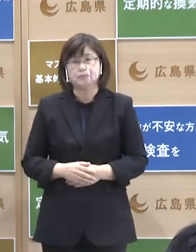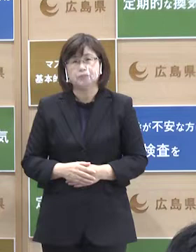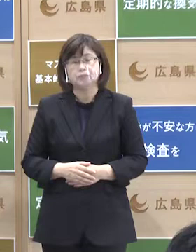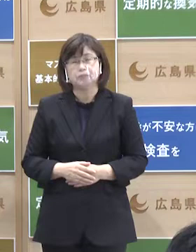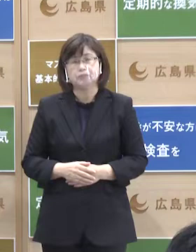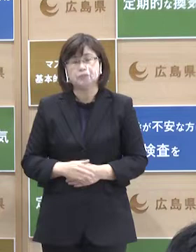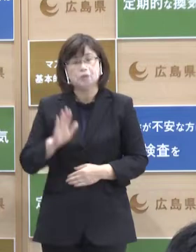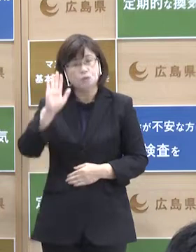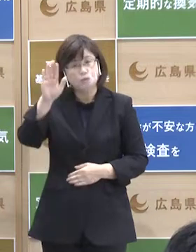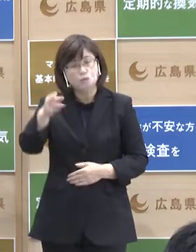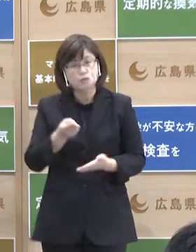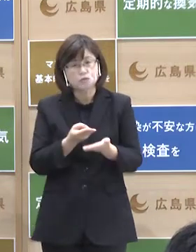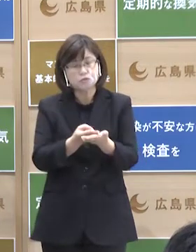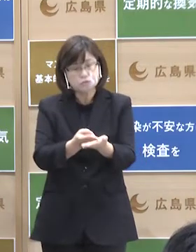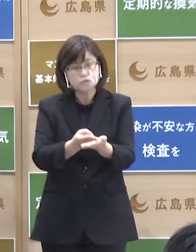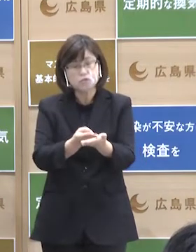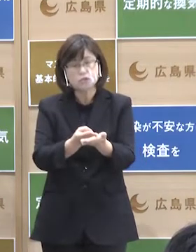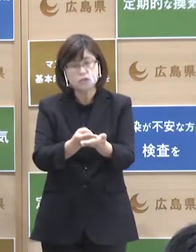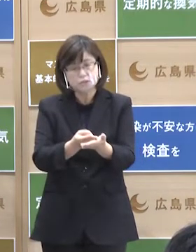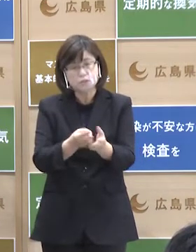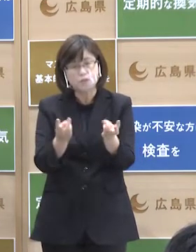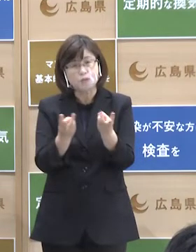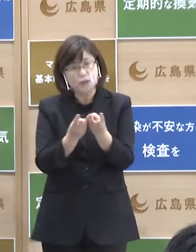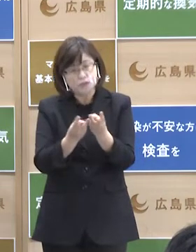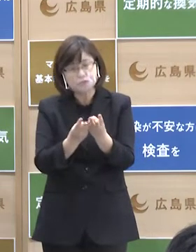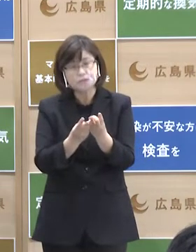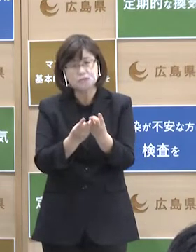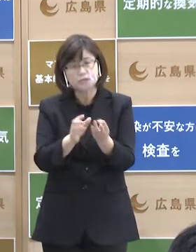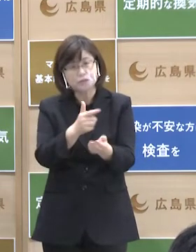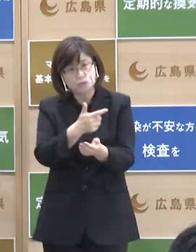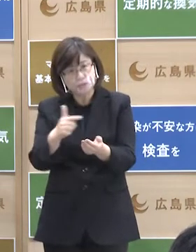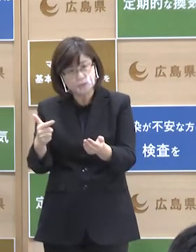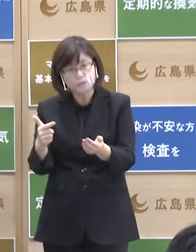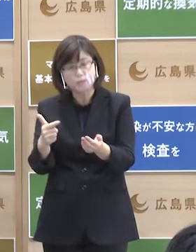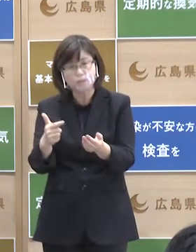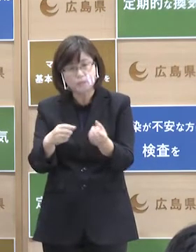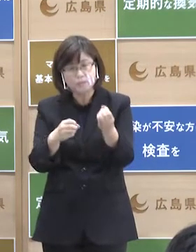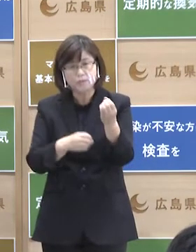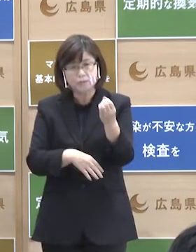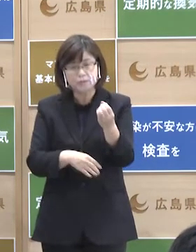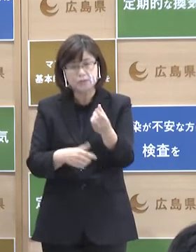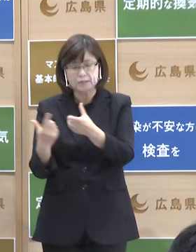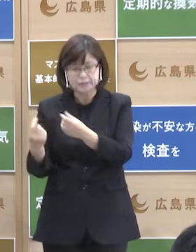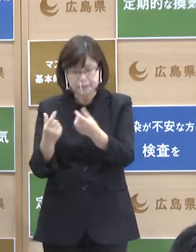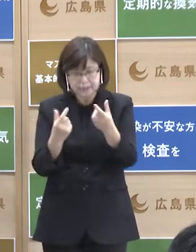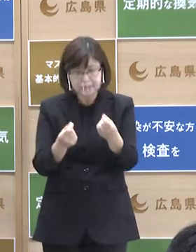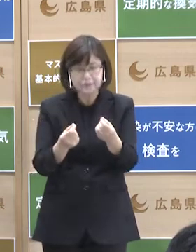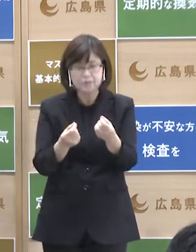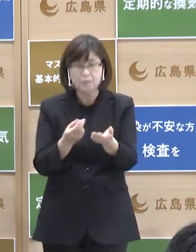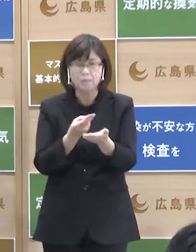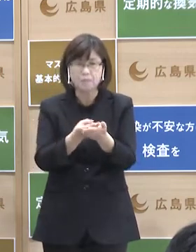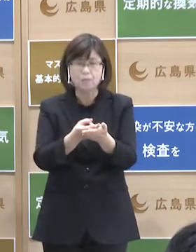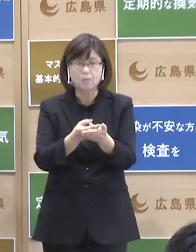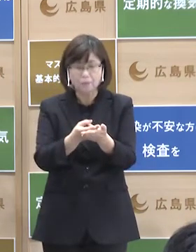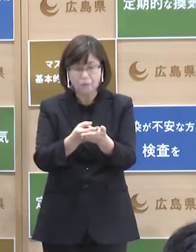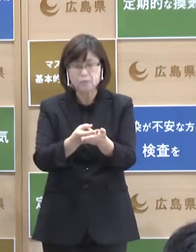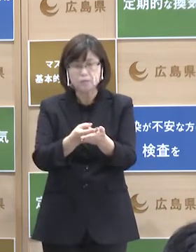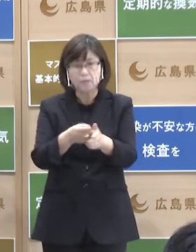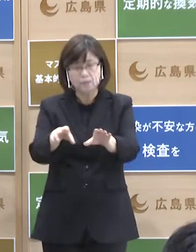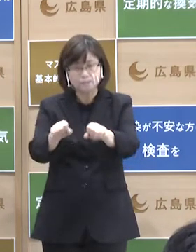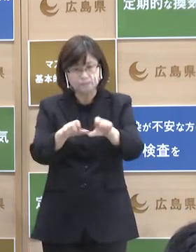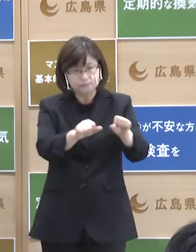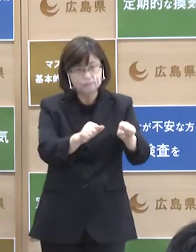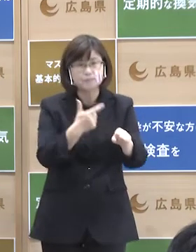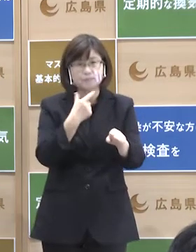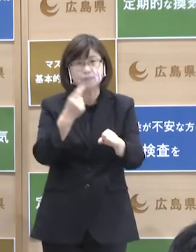も入院者数の推移などをもとにして適切な病床確保に努めていきたいと考